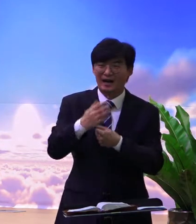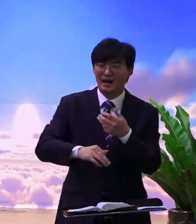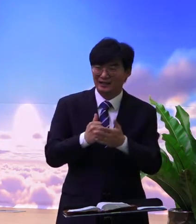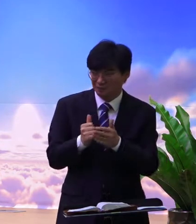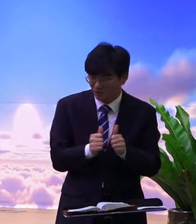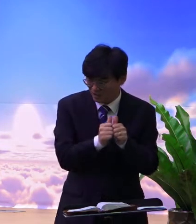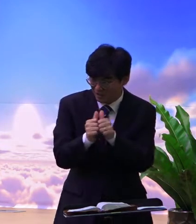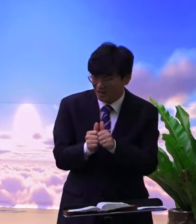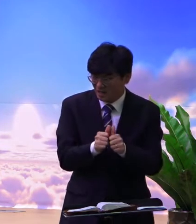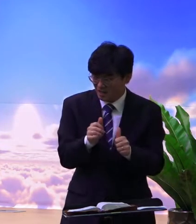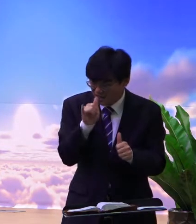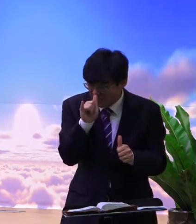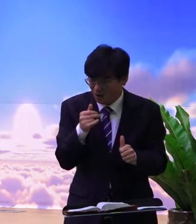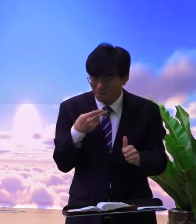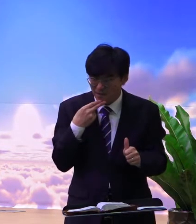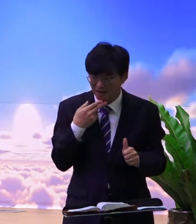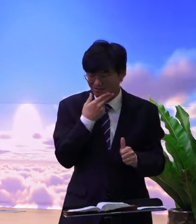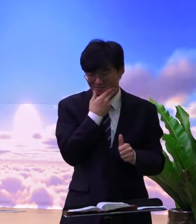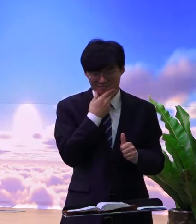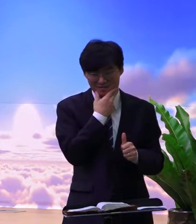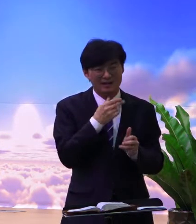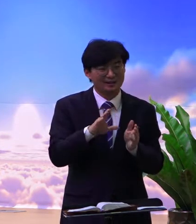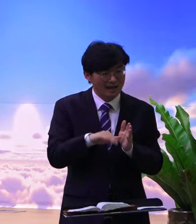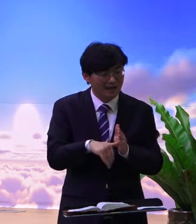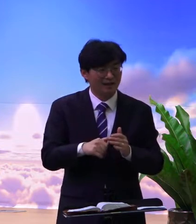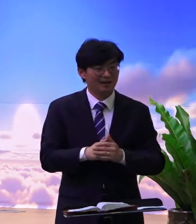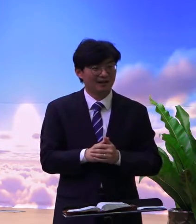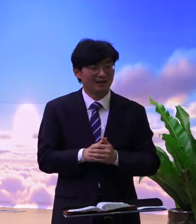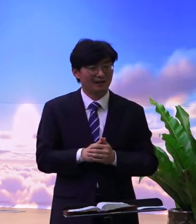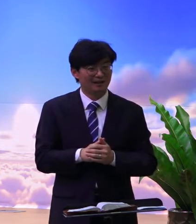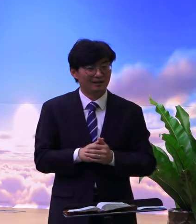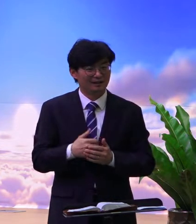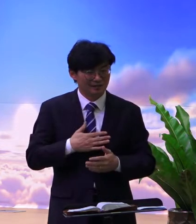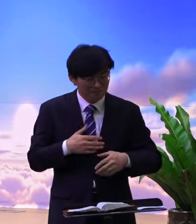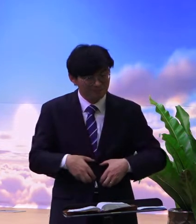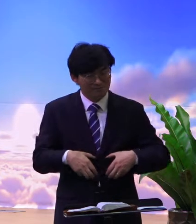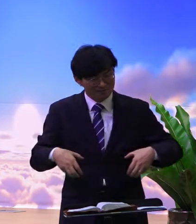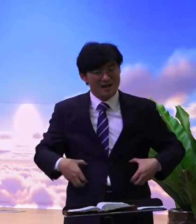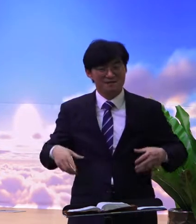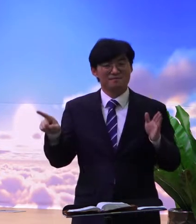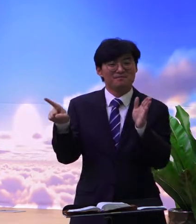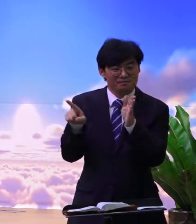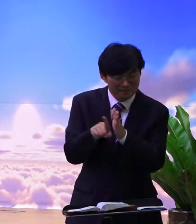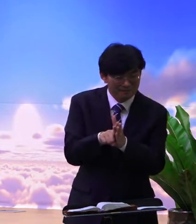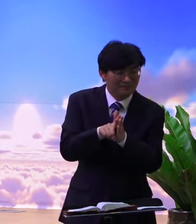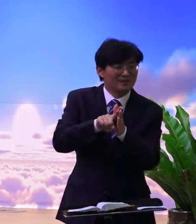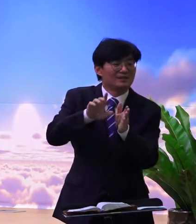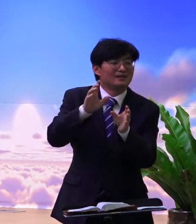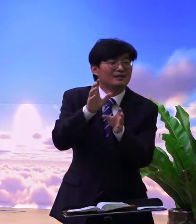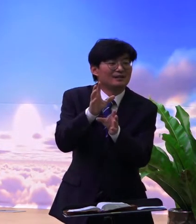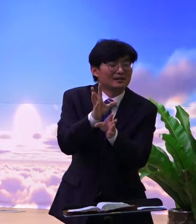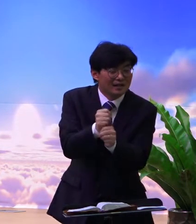하나님의 임재가 믿어지지 않을 그때가 정말 하나님을 믿을 때라 하는 것입니다.